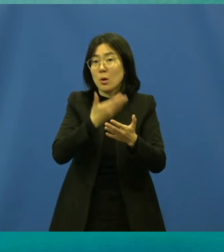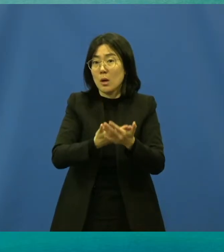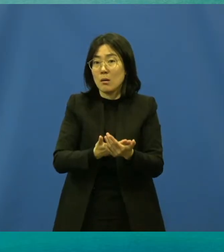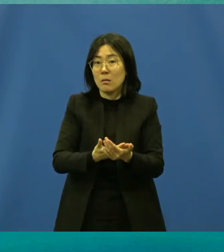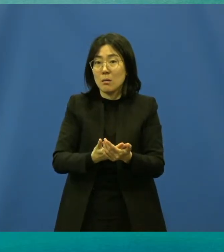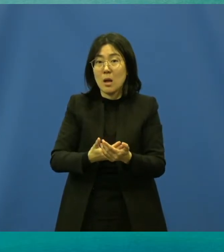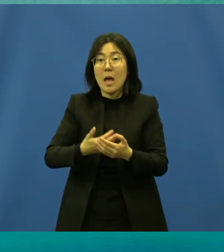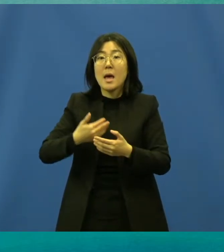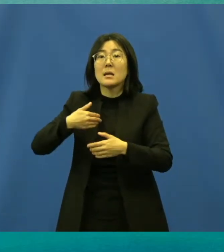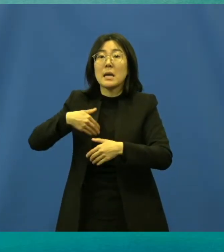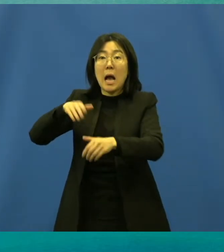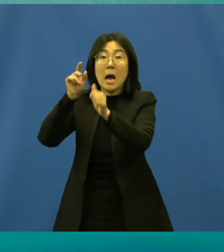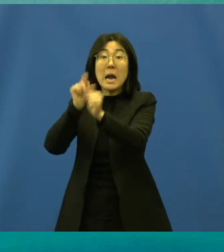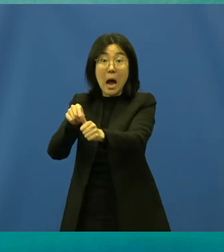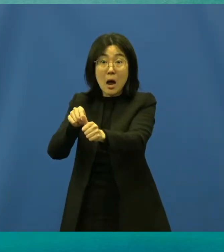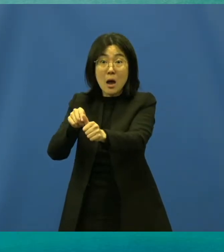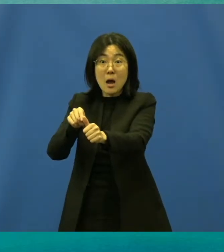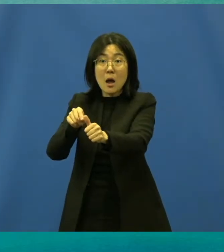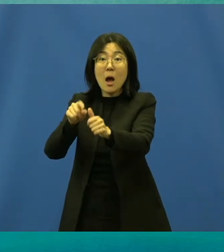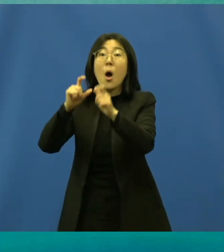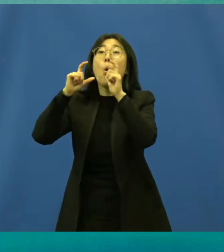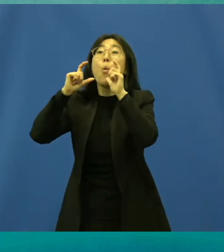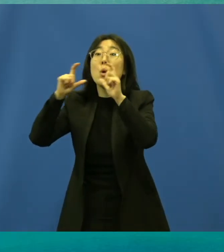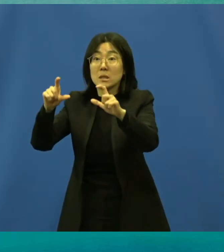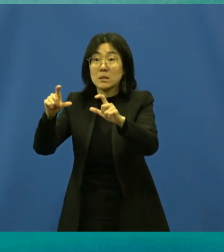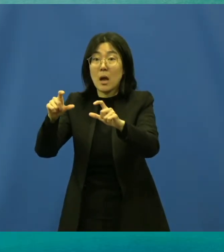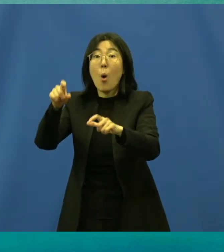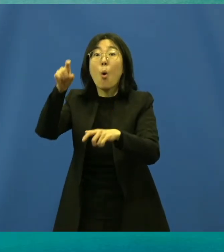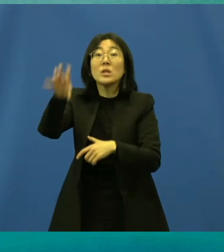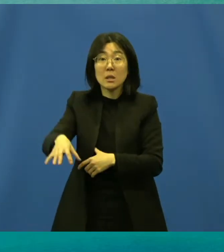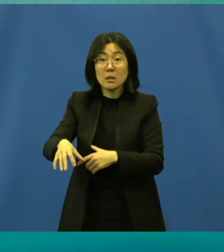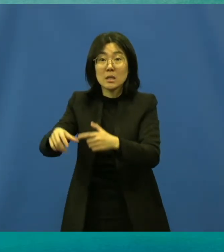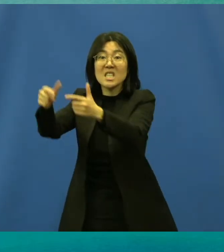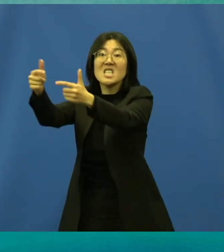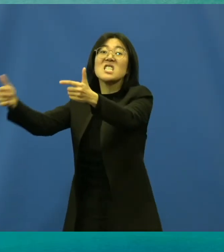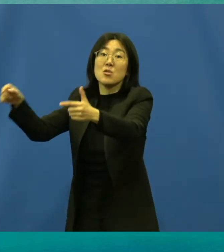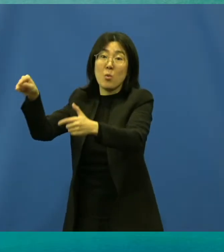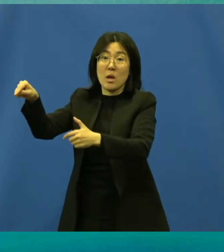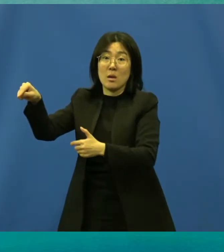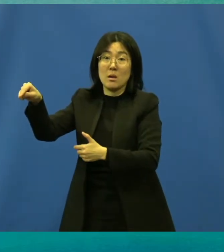거기서 외치라. 이거는 니느웨 백성들의 구원이 달려있는 문제.